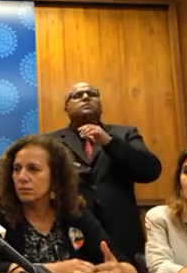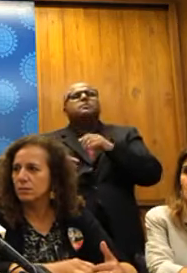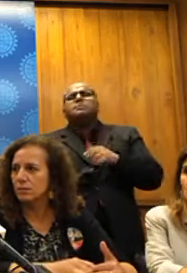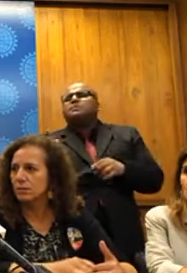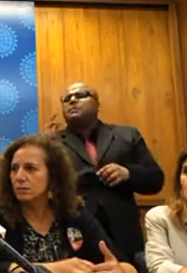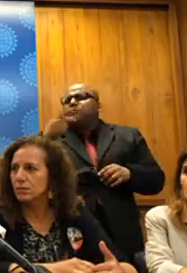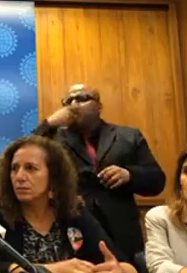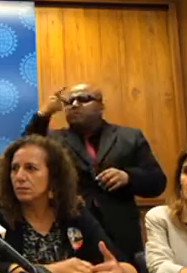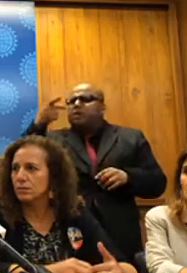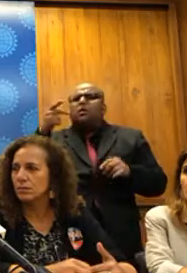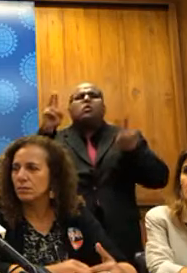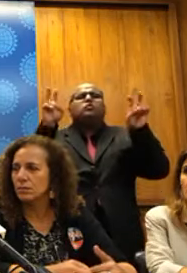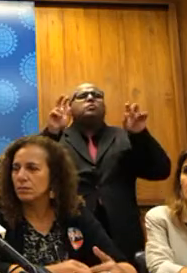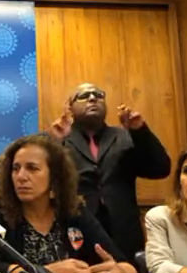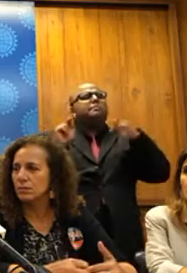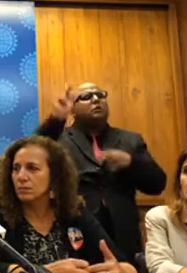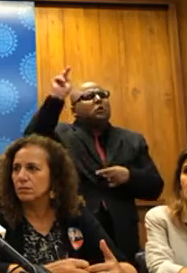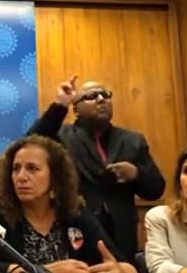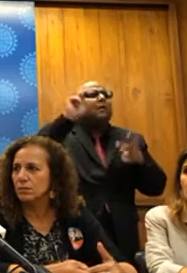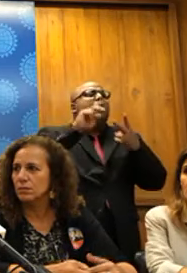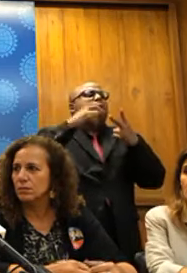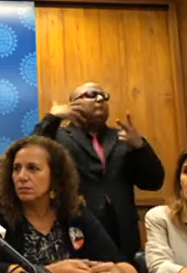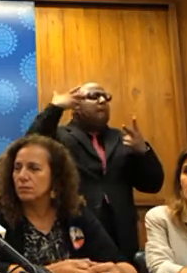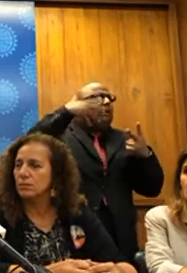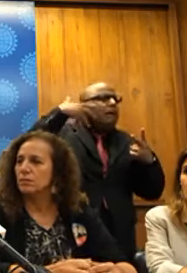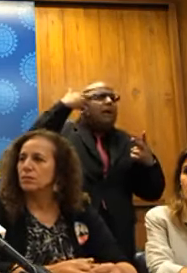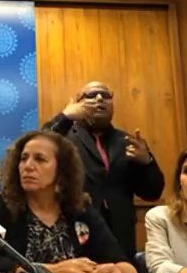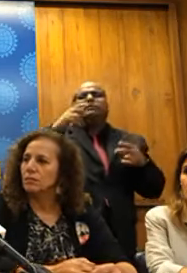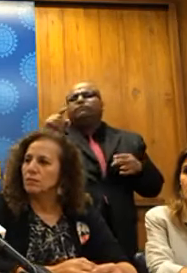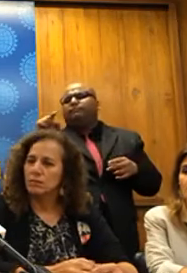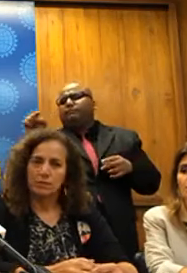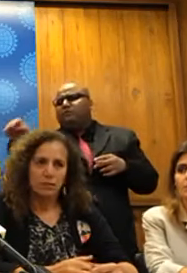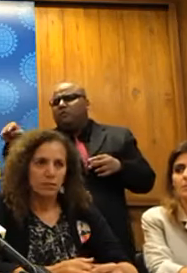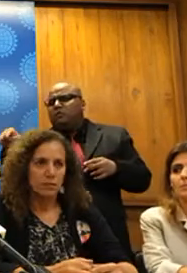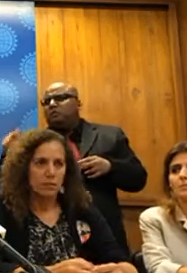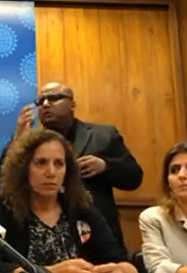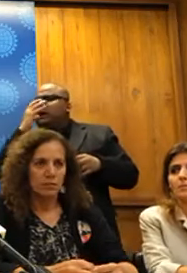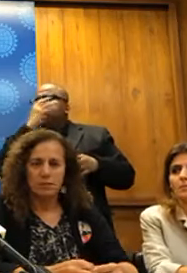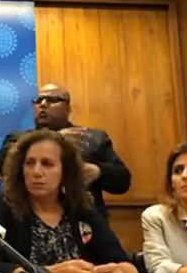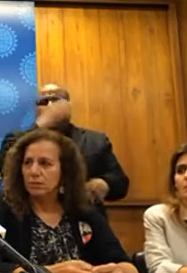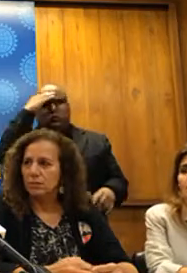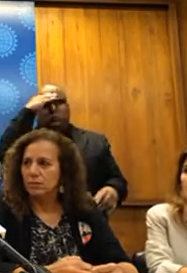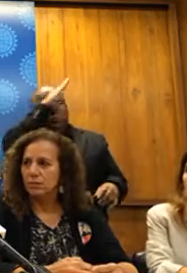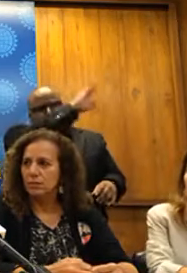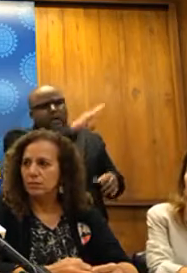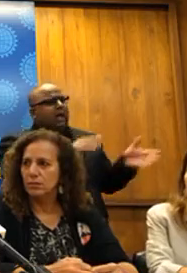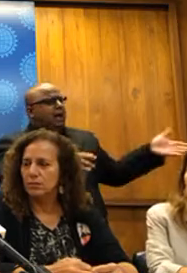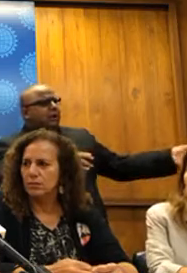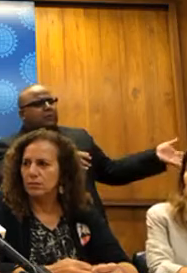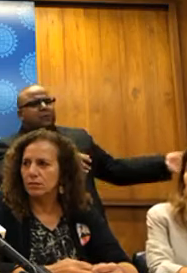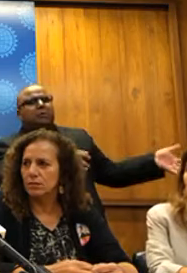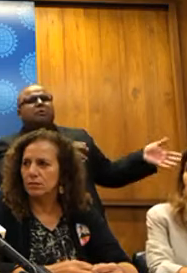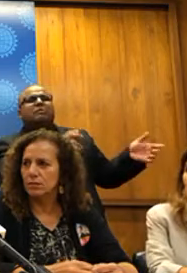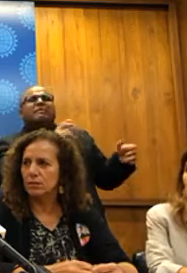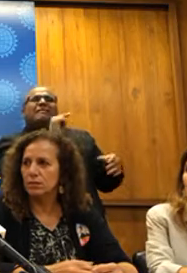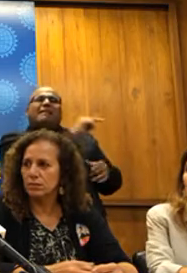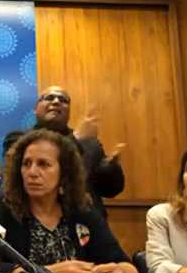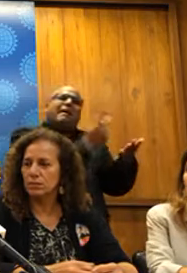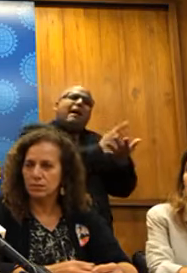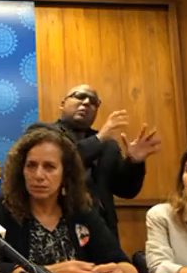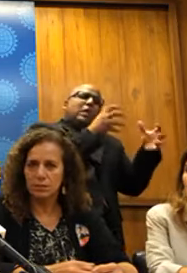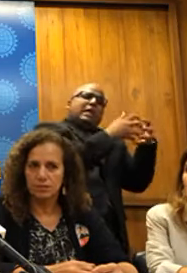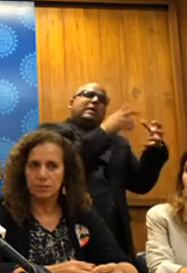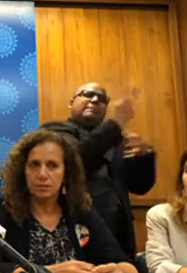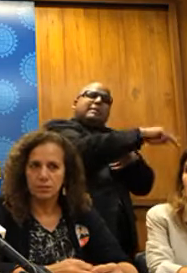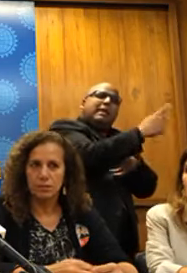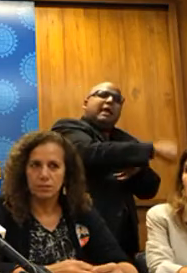Falou-se muito sobre a linha da Petrobras durante a palestra, inclusive vocês acusaram Jair Bolsonaro de ser entrevista da equipe dele,